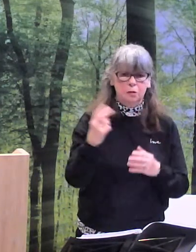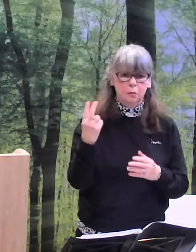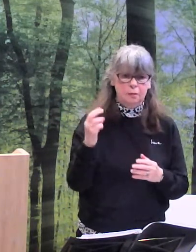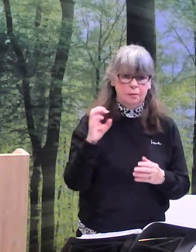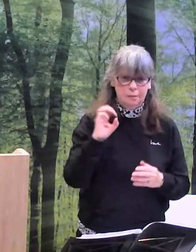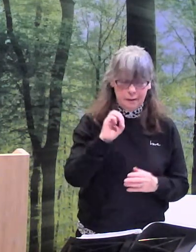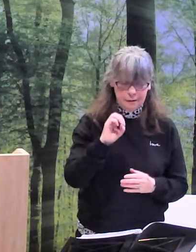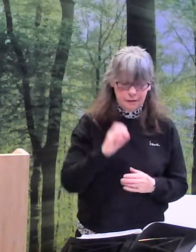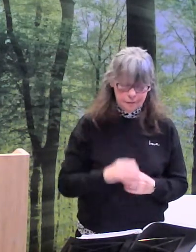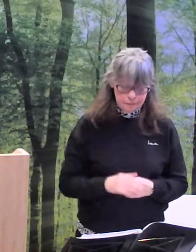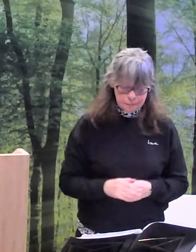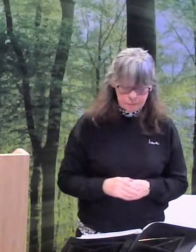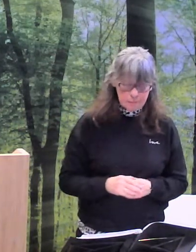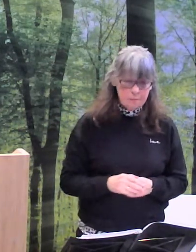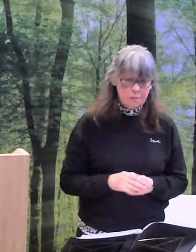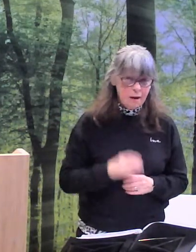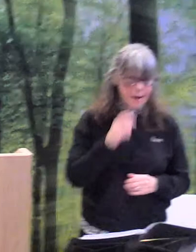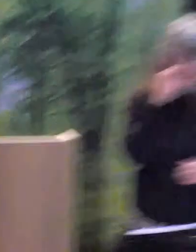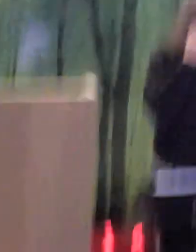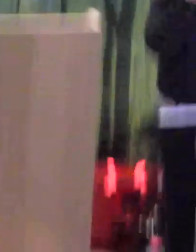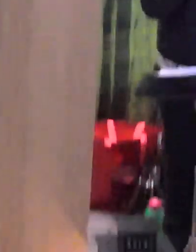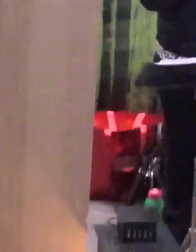12